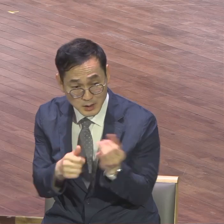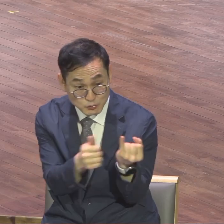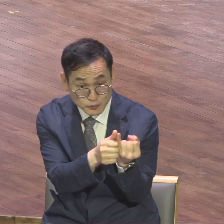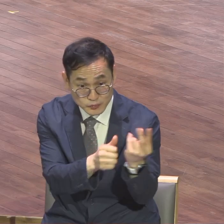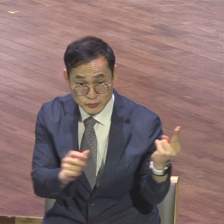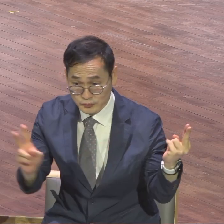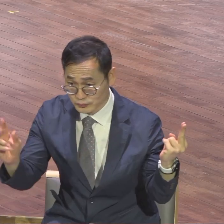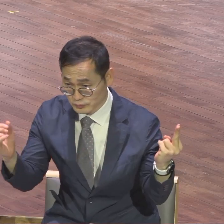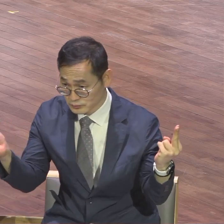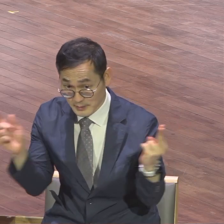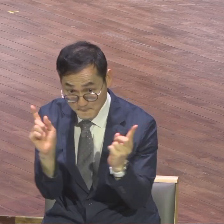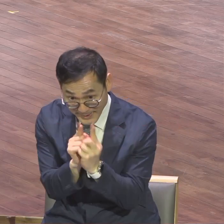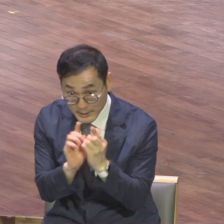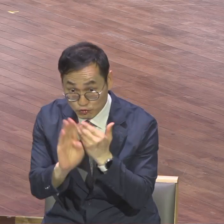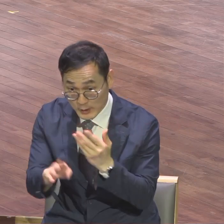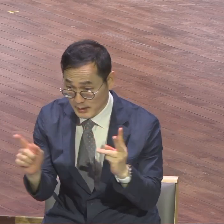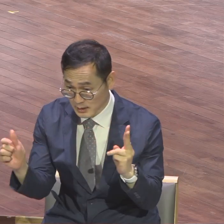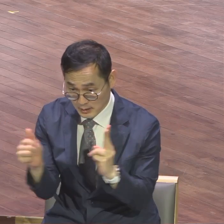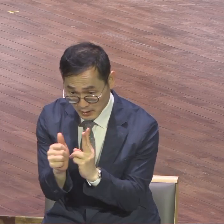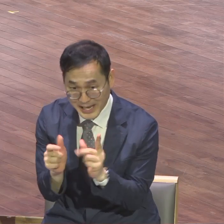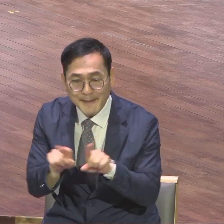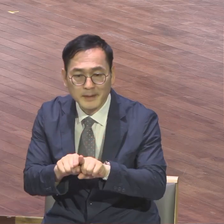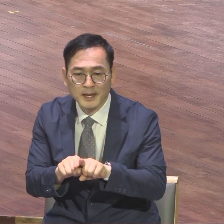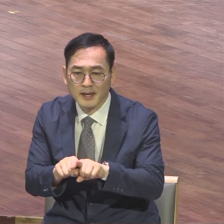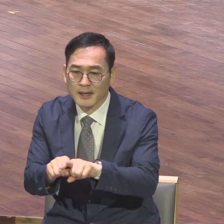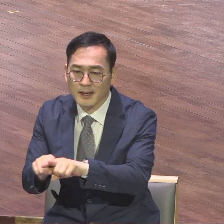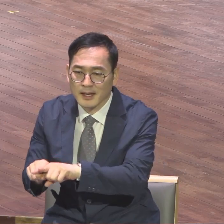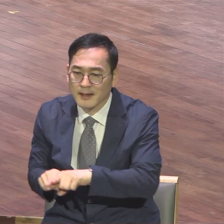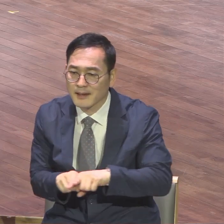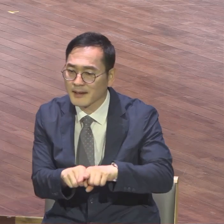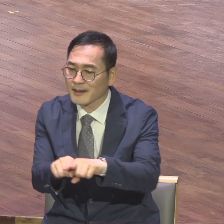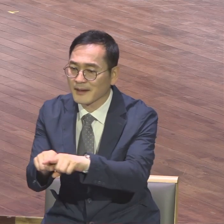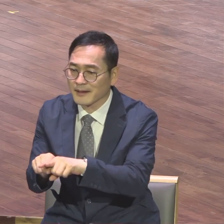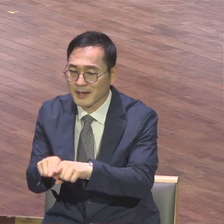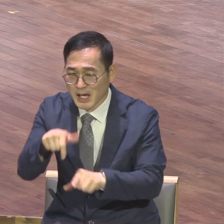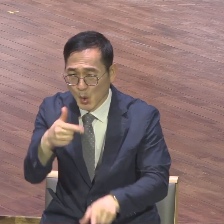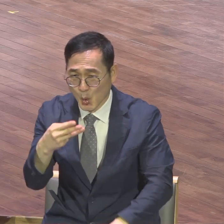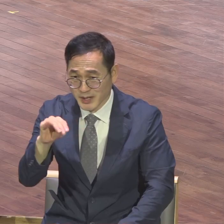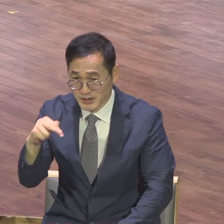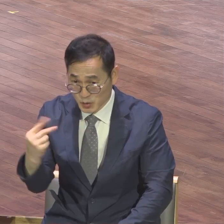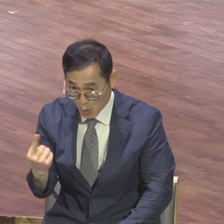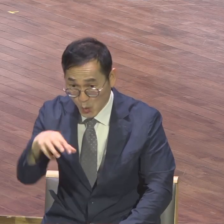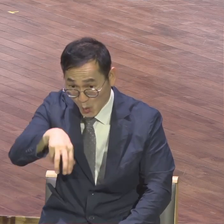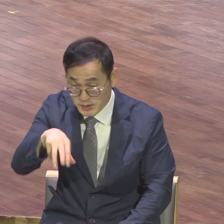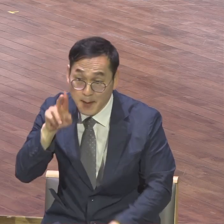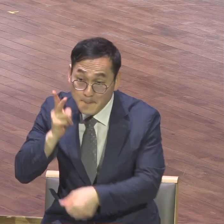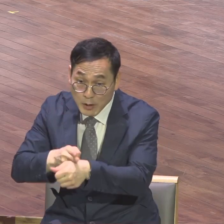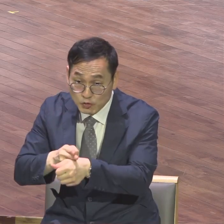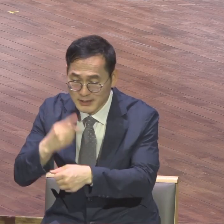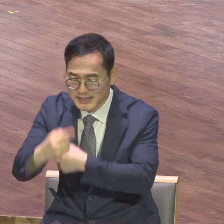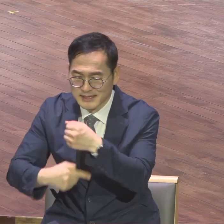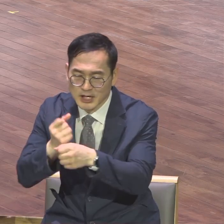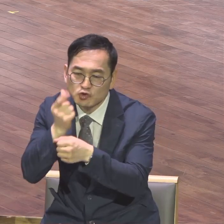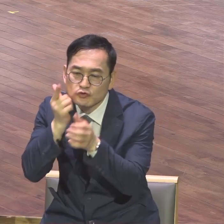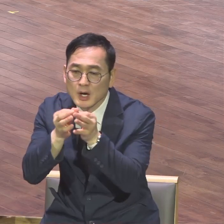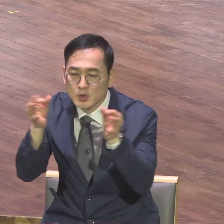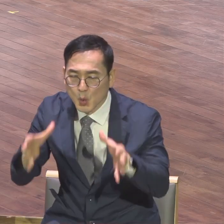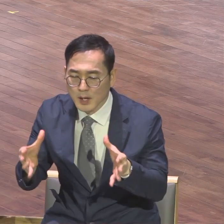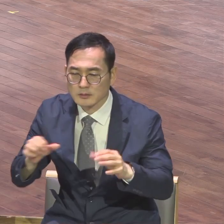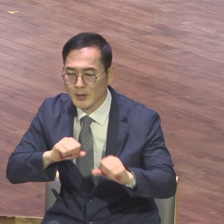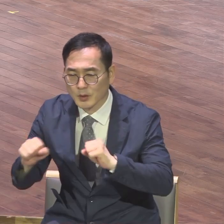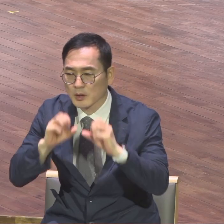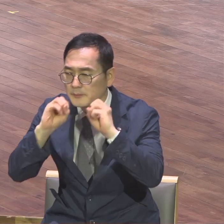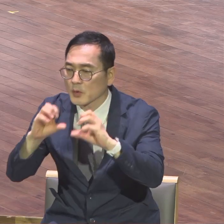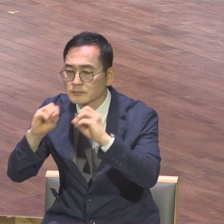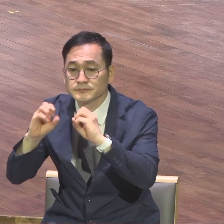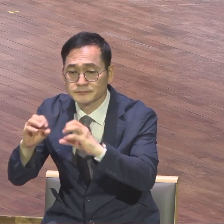함께했습니다. 본문 11절에 보면 바울이 고린도에서 1년 6개월간 사역했다고 나와 있어요. 1년 6개월 동안. 이